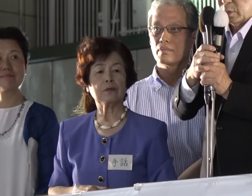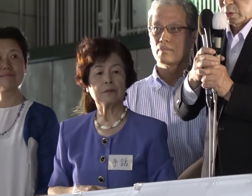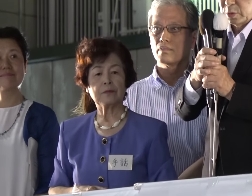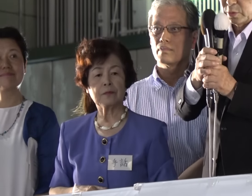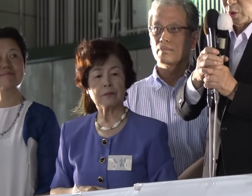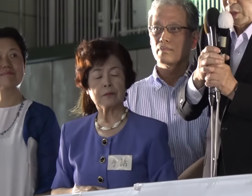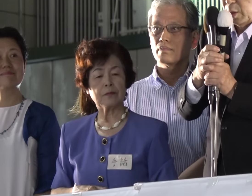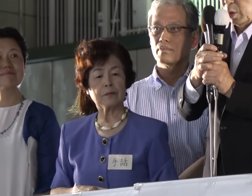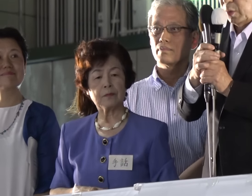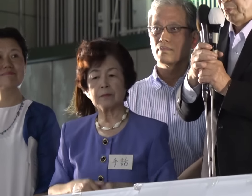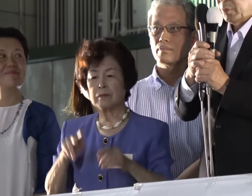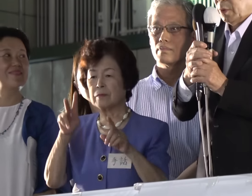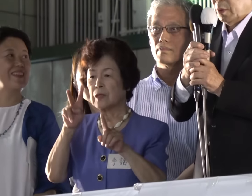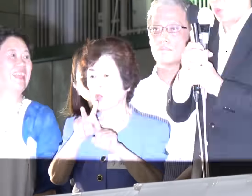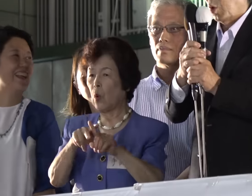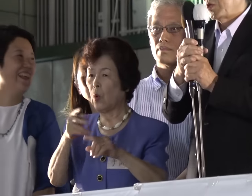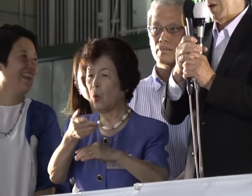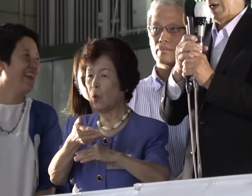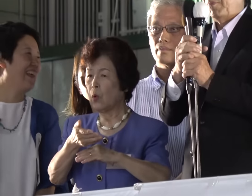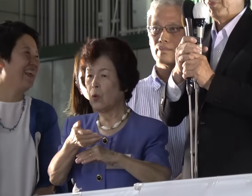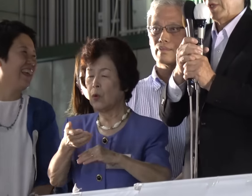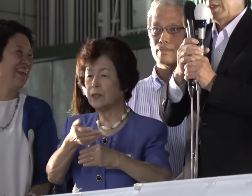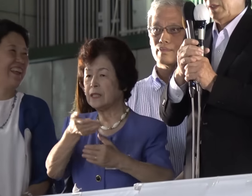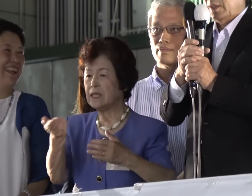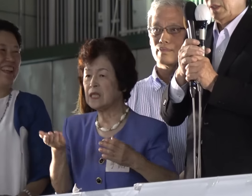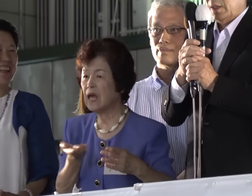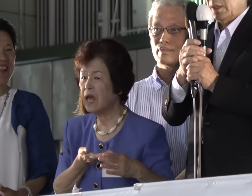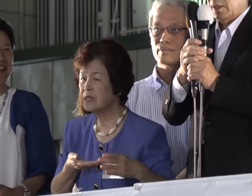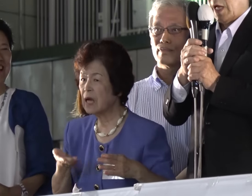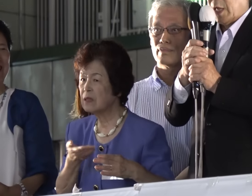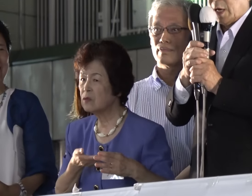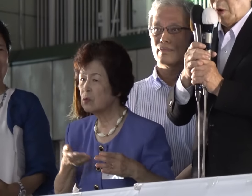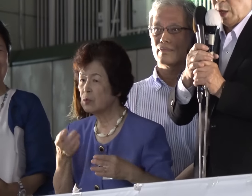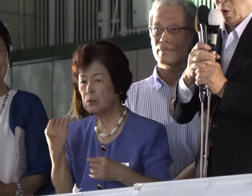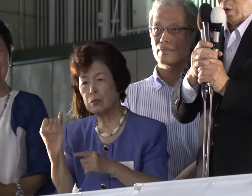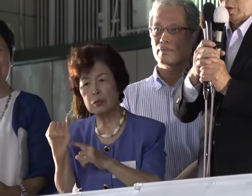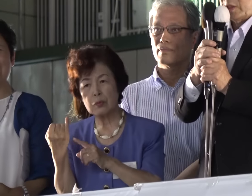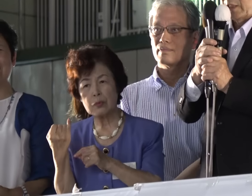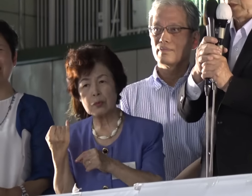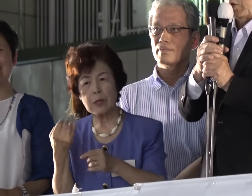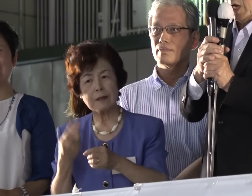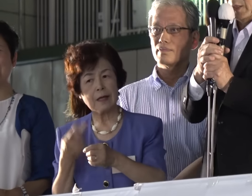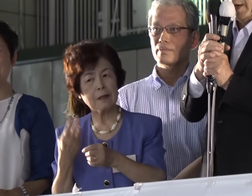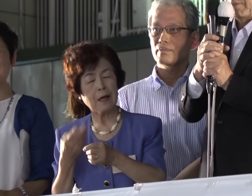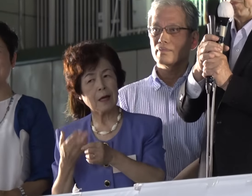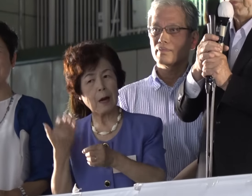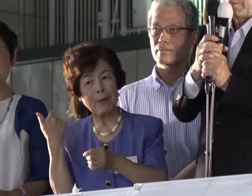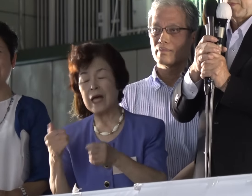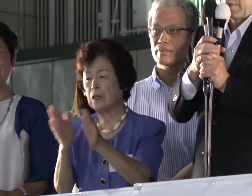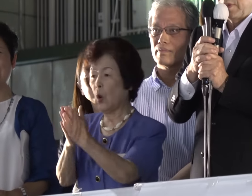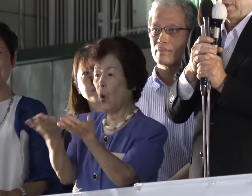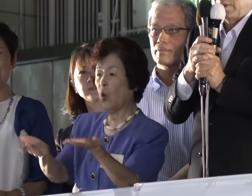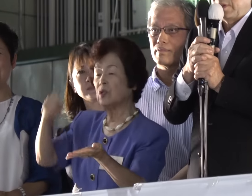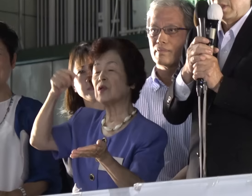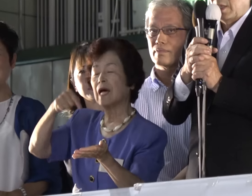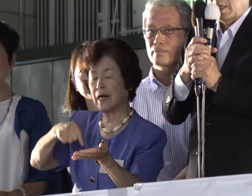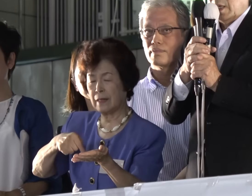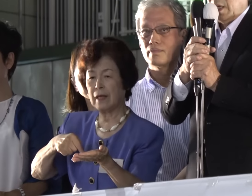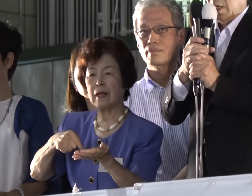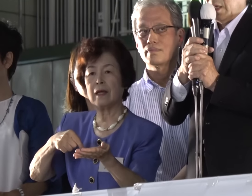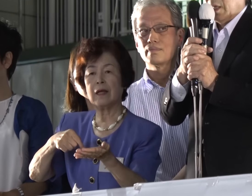小池さんという女性の候補者は、何年か前の雑誌の中で